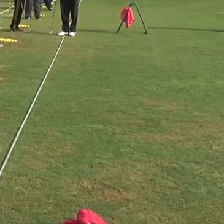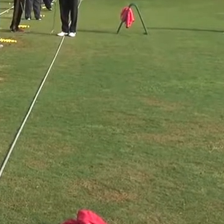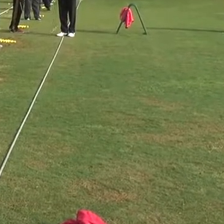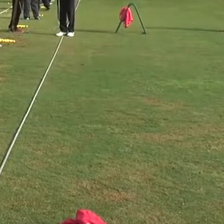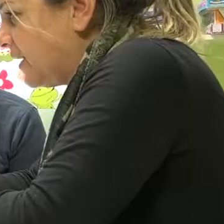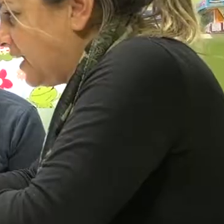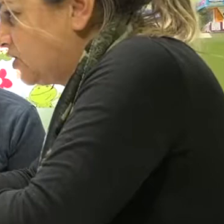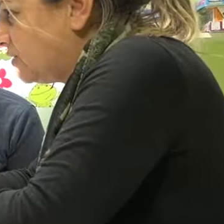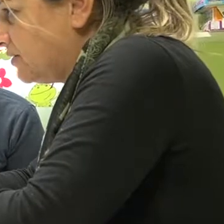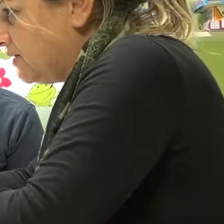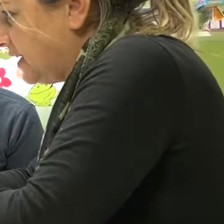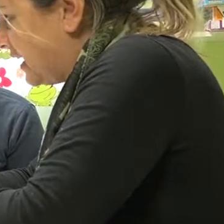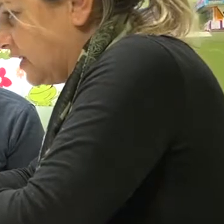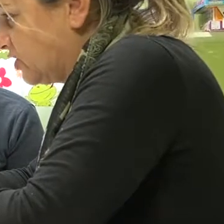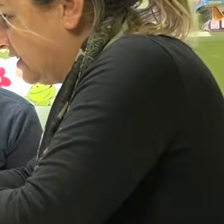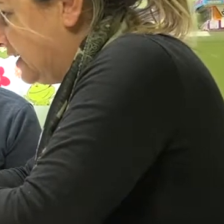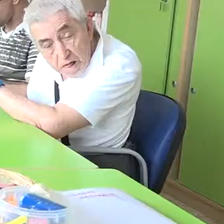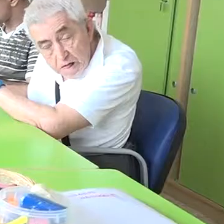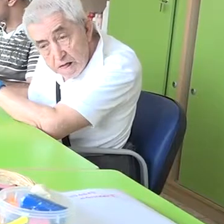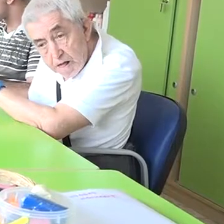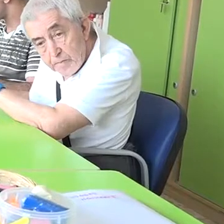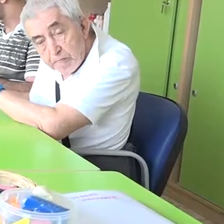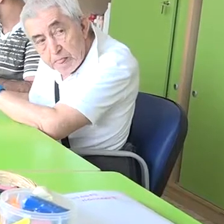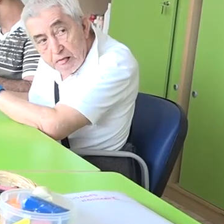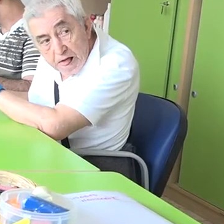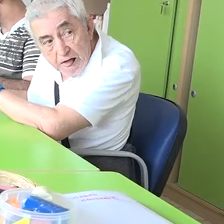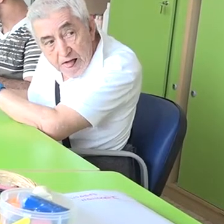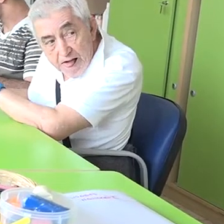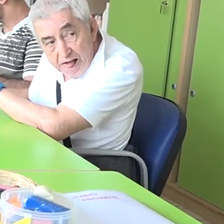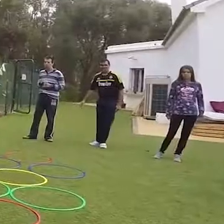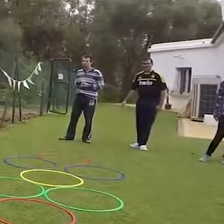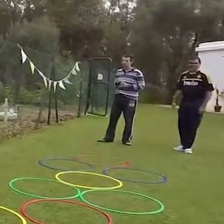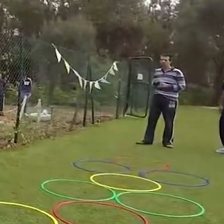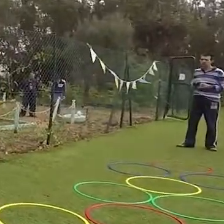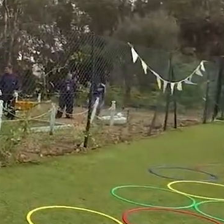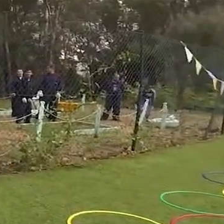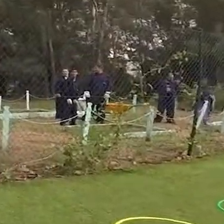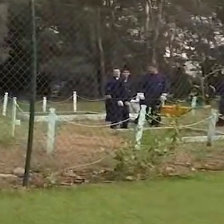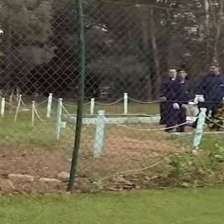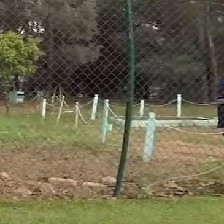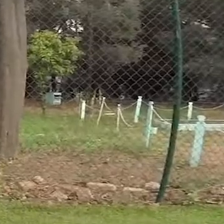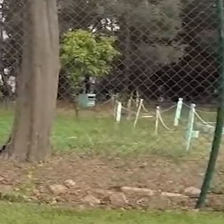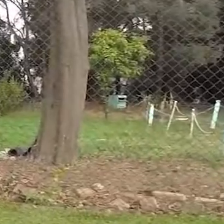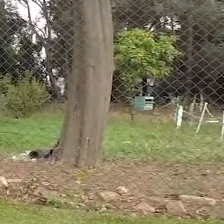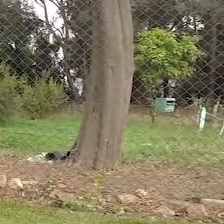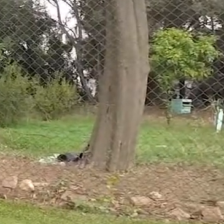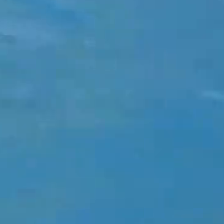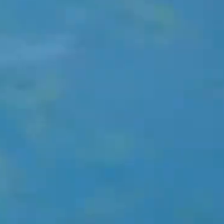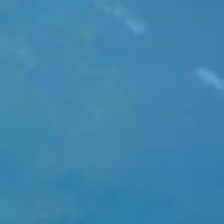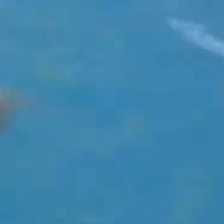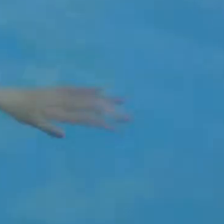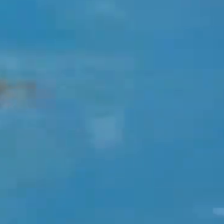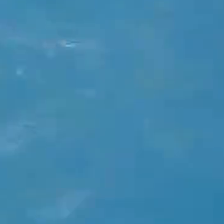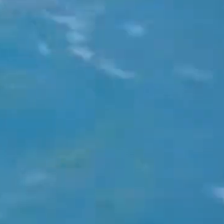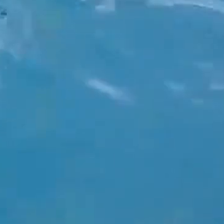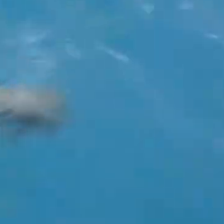fe, yo te sujeto en la cuerda floja. Tú a mí me salvas